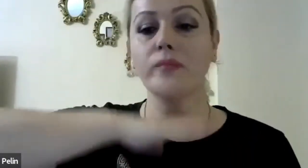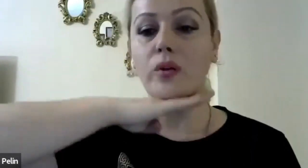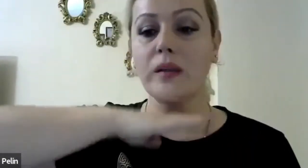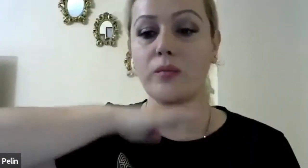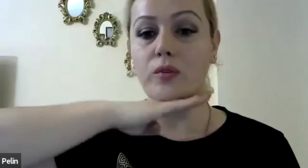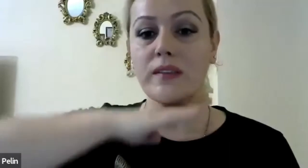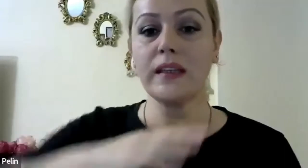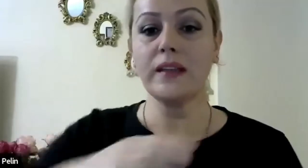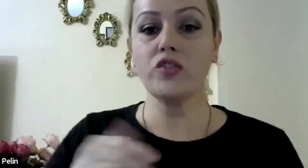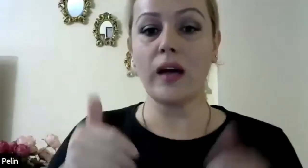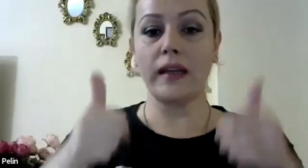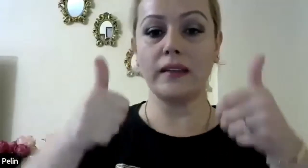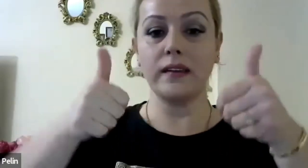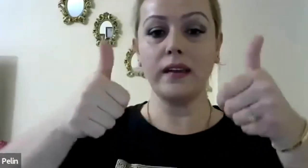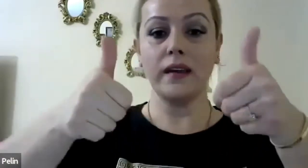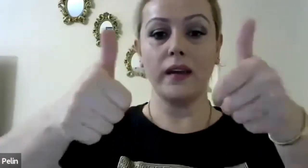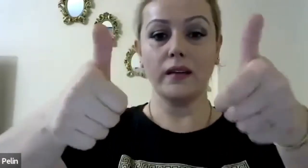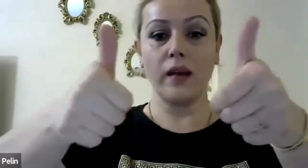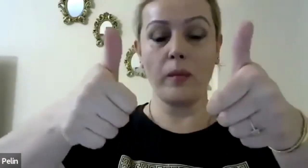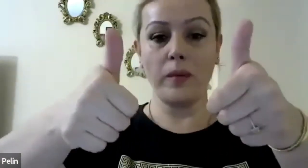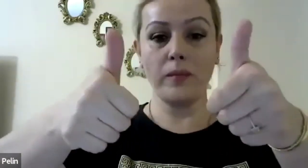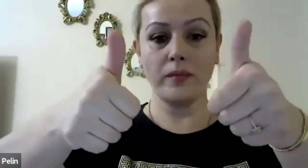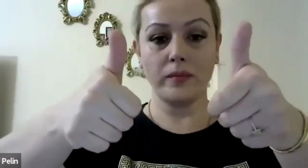Böyle yapıyoruz. Diğer işareti tamam.